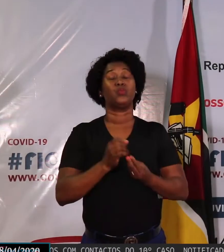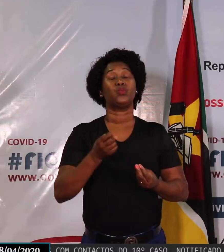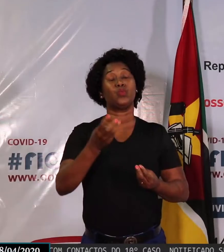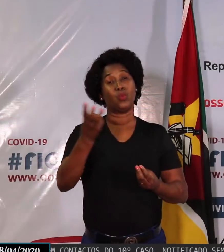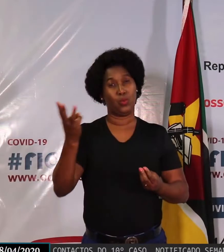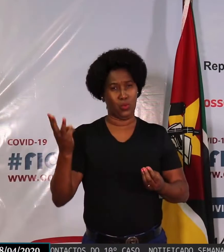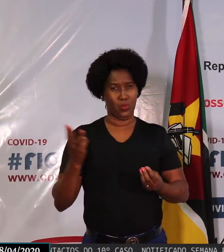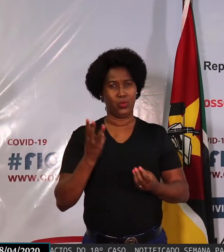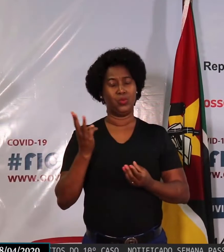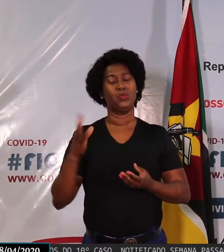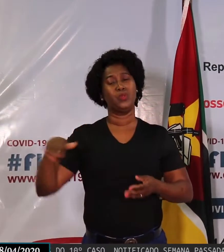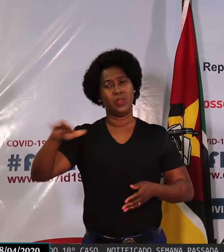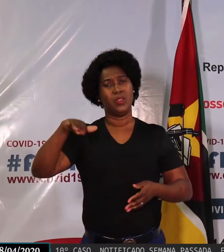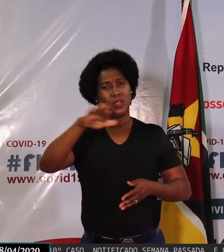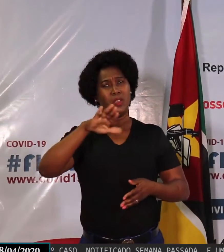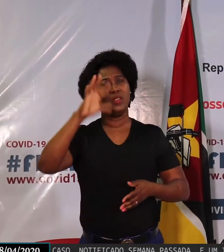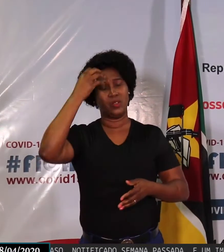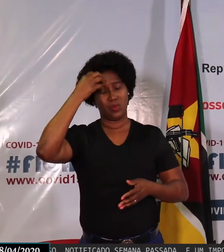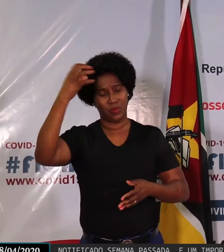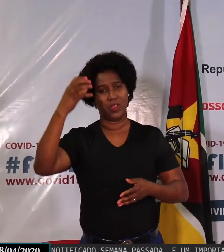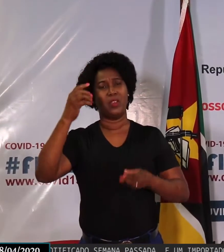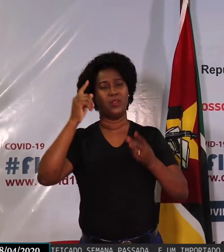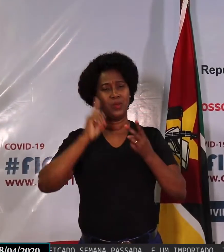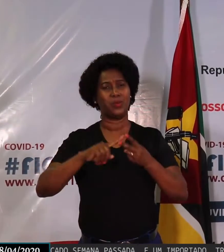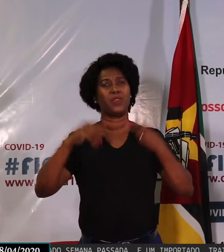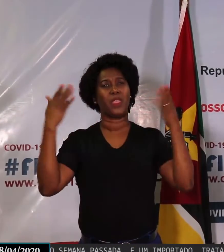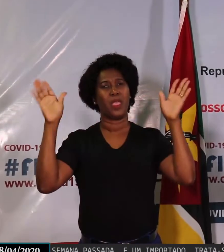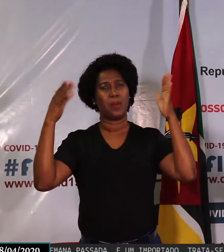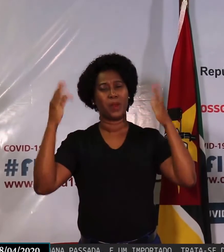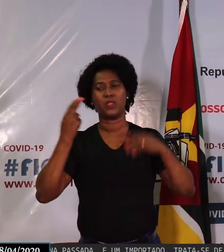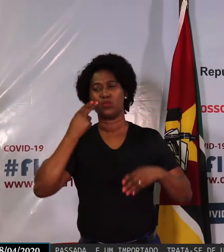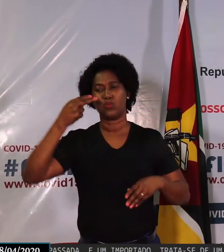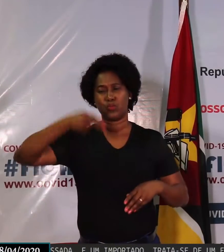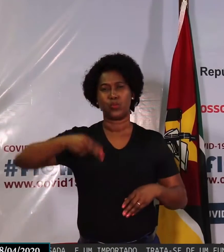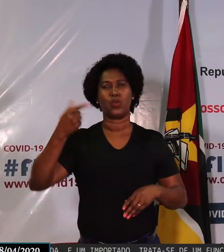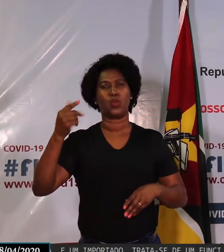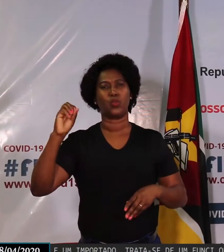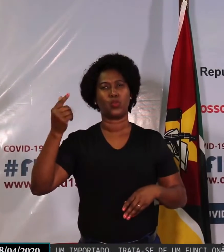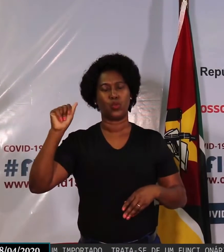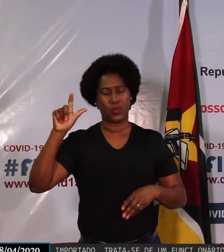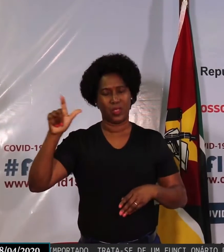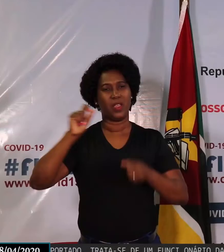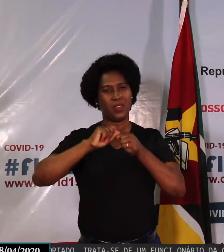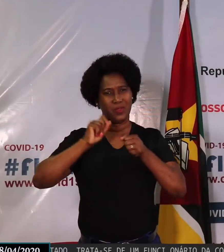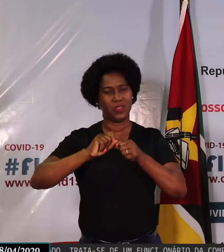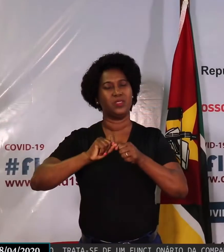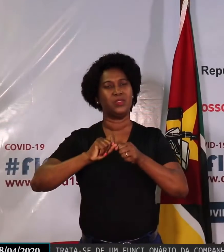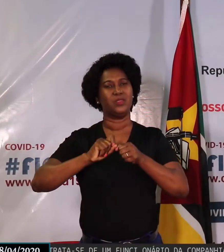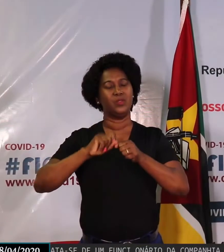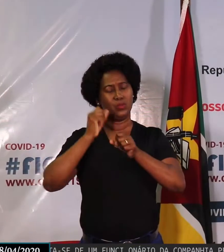outros setores do Governo e com a empresa Total, estabeleceu um conjunto de